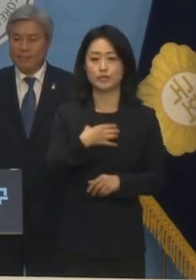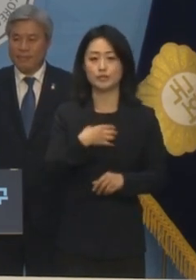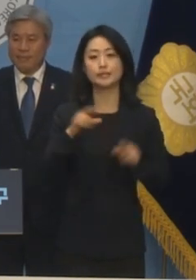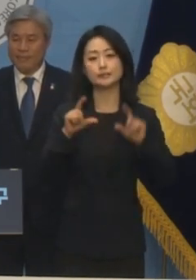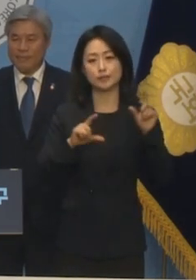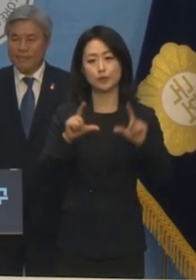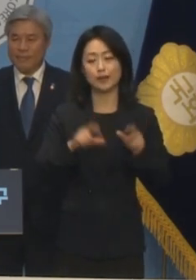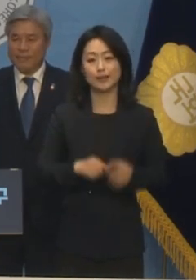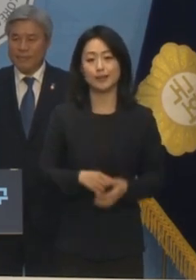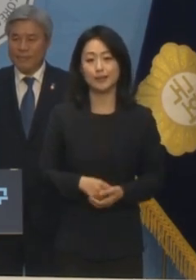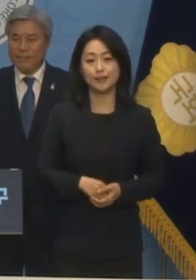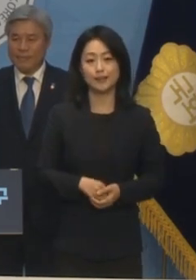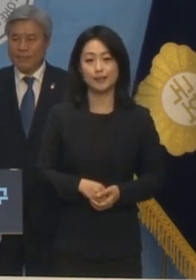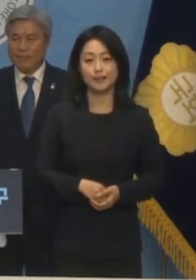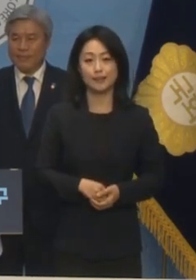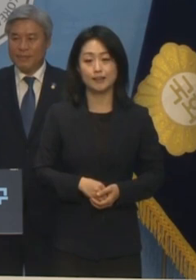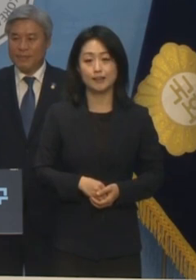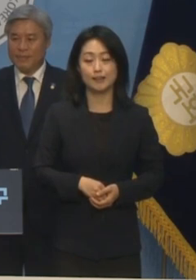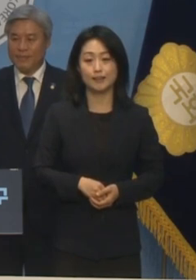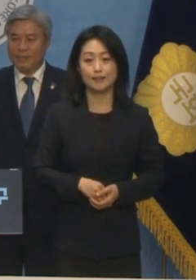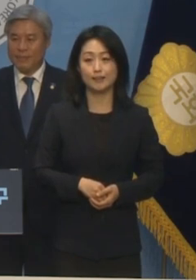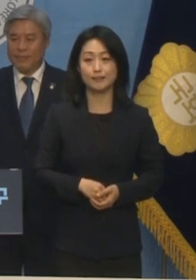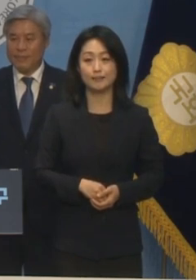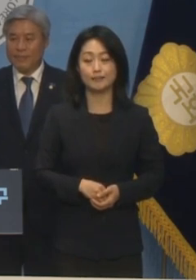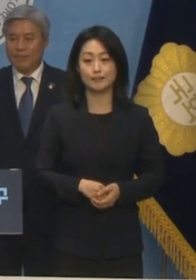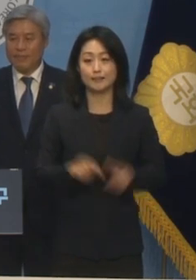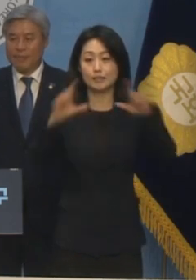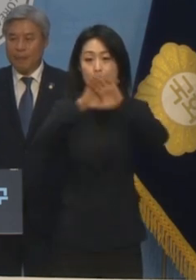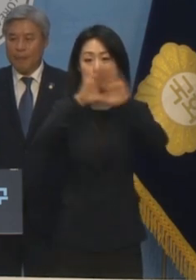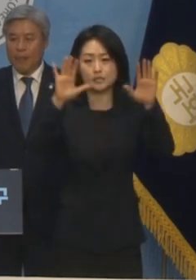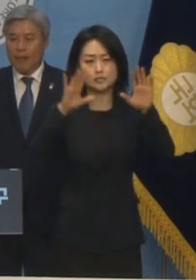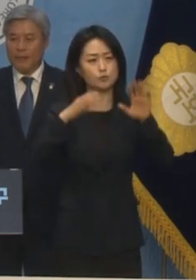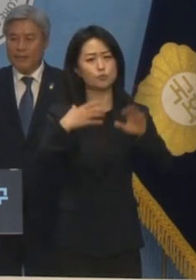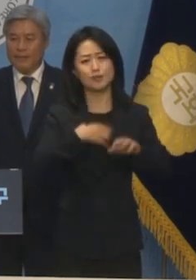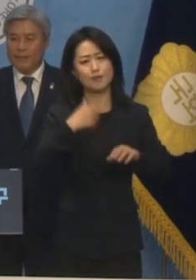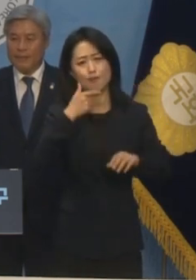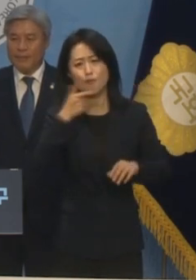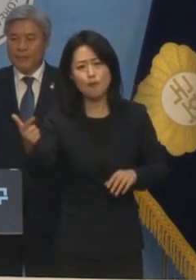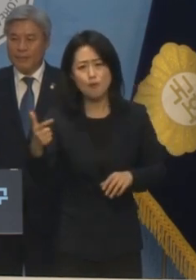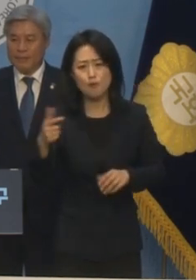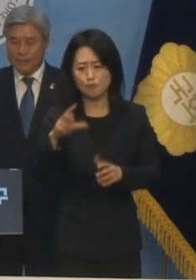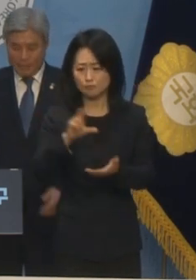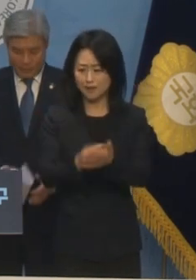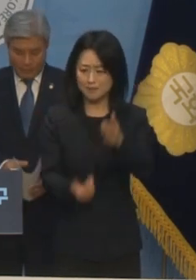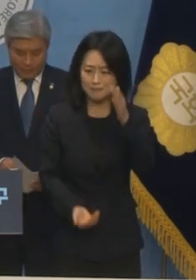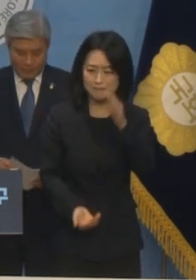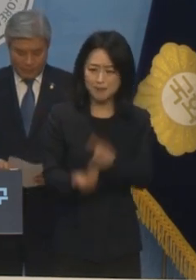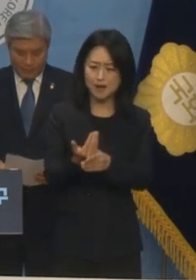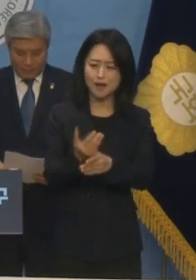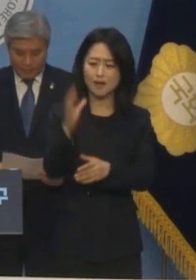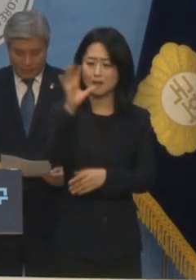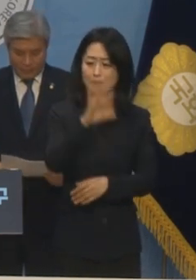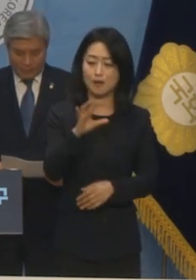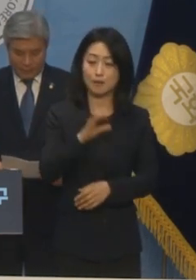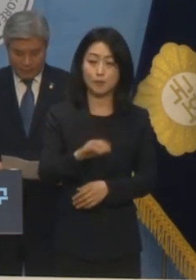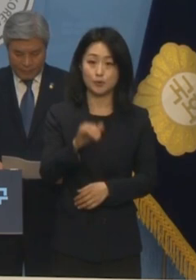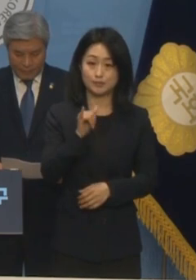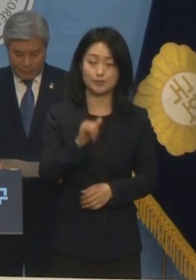있는 상황입니다. 예상을 뛰어넘는 기상이변과 기후재난은 더욱 빈번해지고